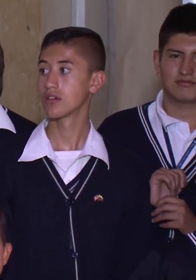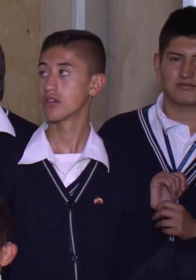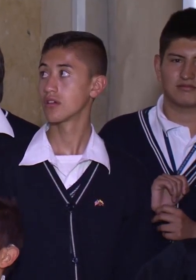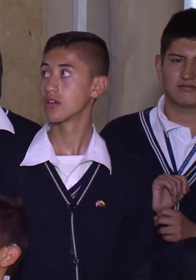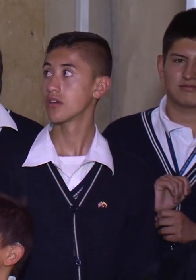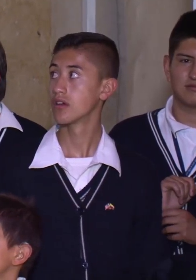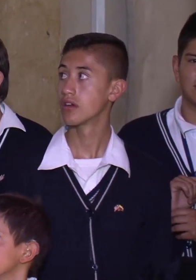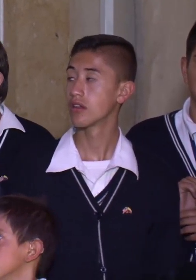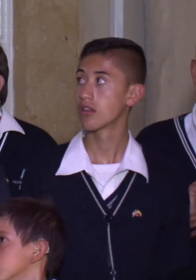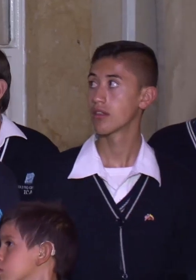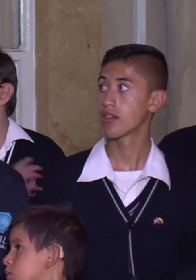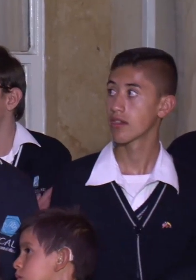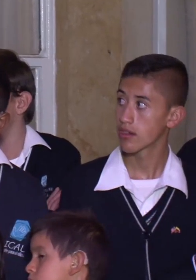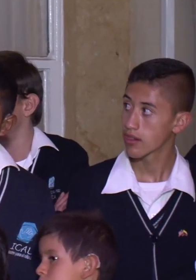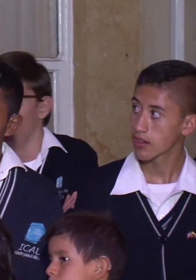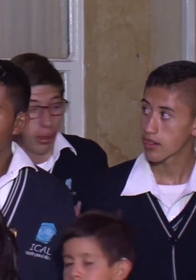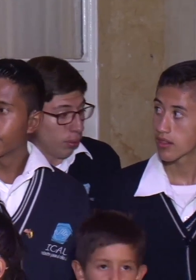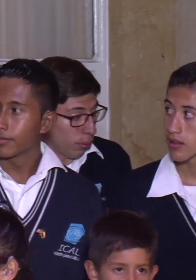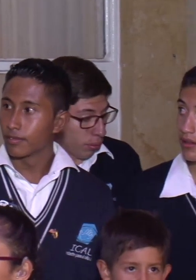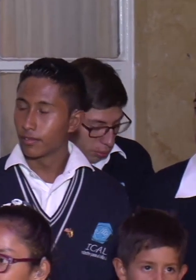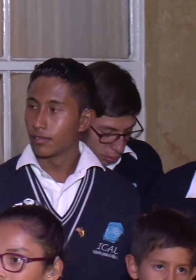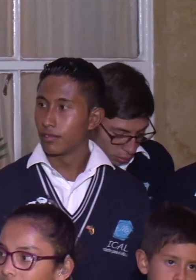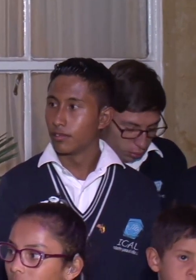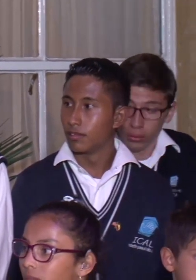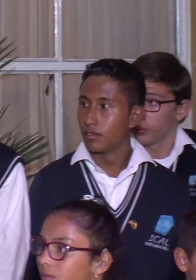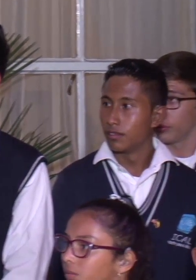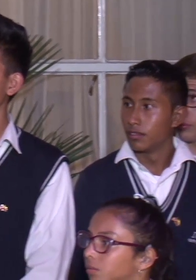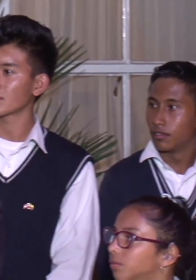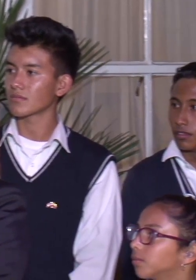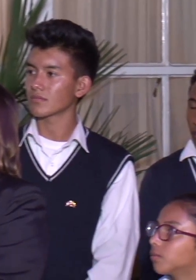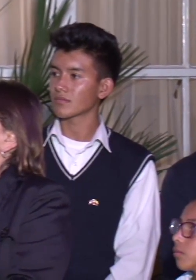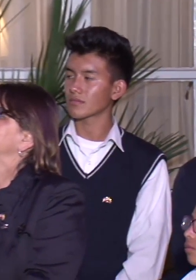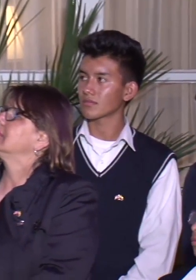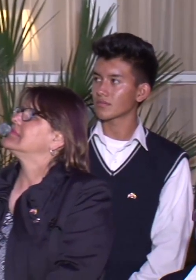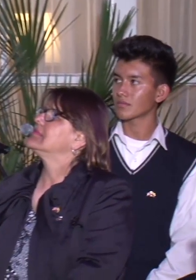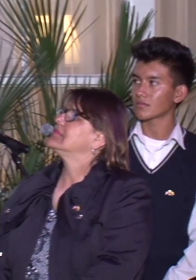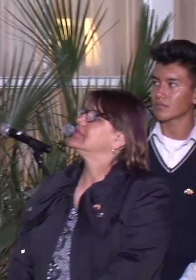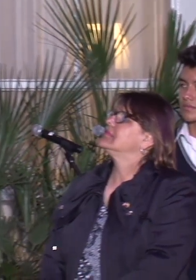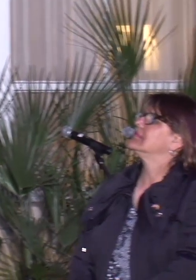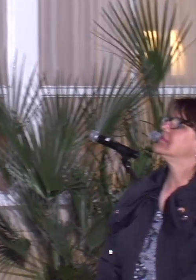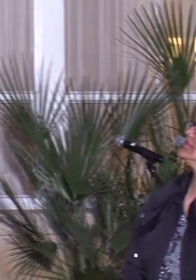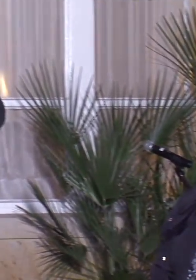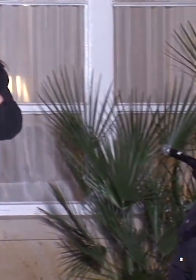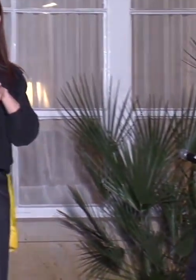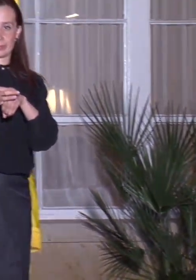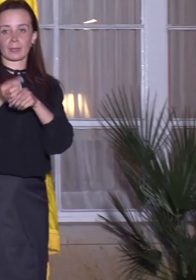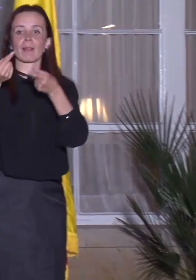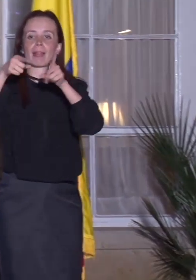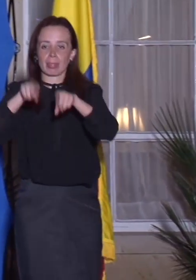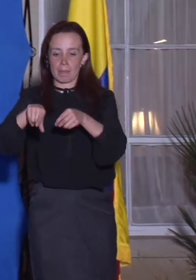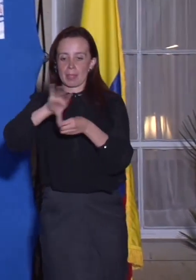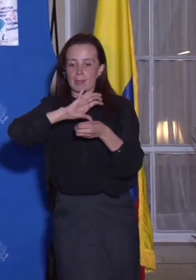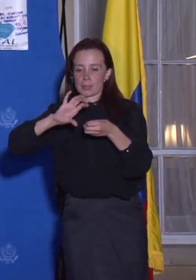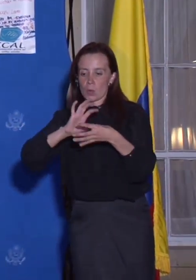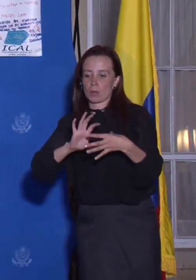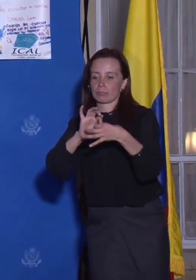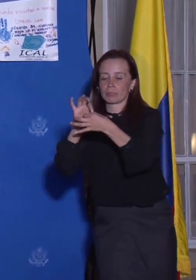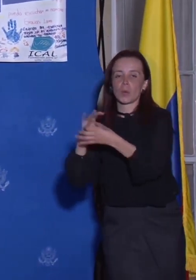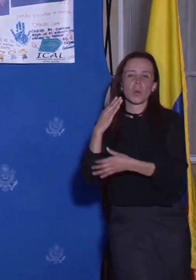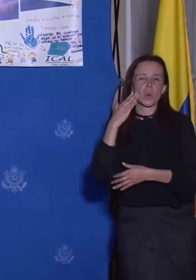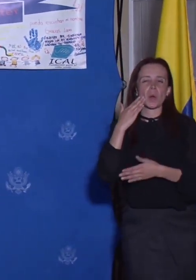y sus ciudades hermanas. La relación entre Belltown y también las ciudades hermanas